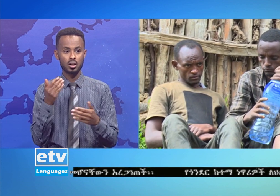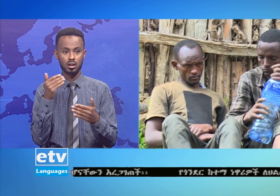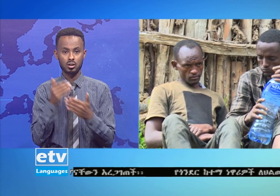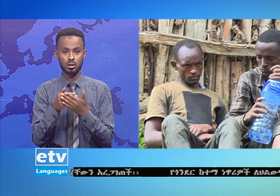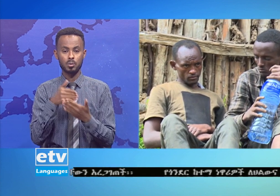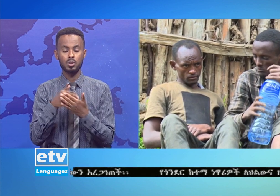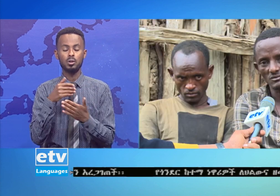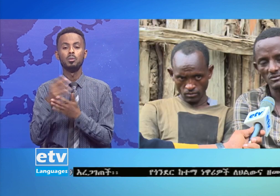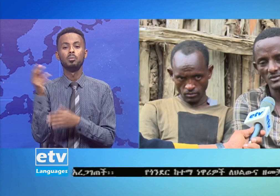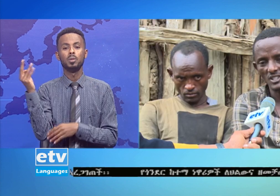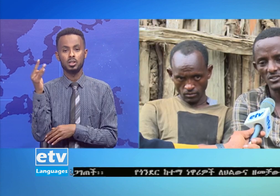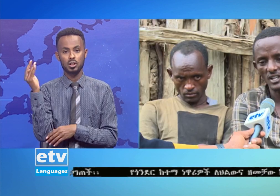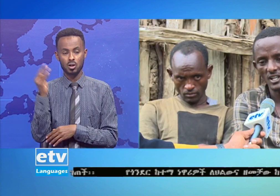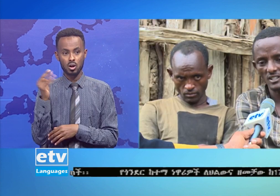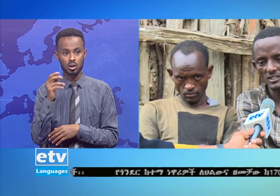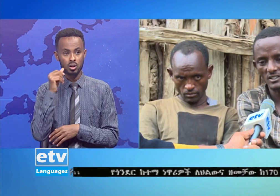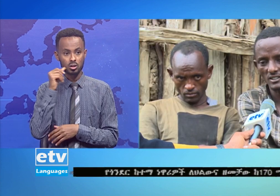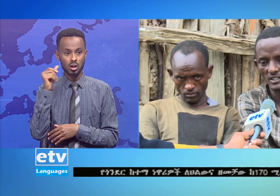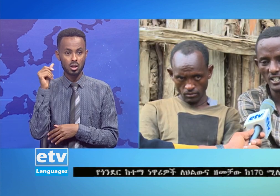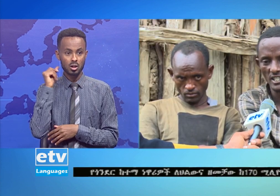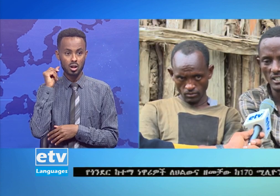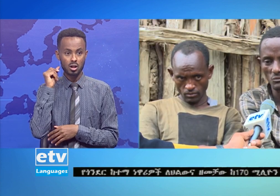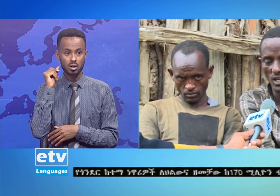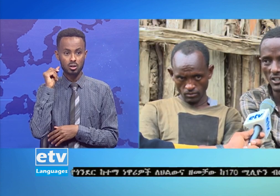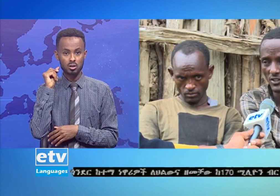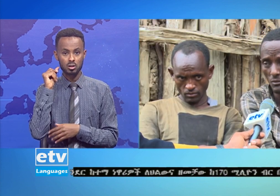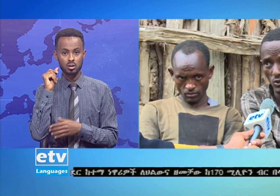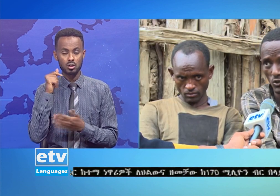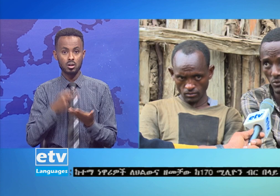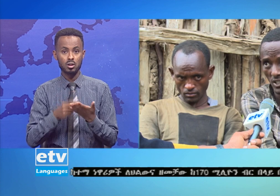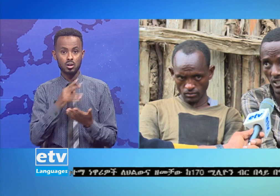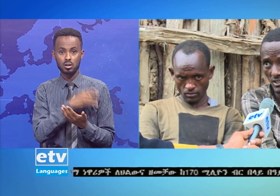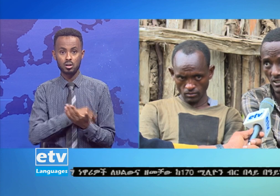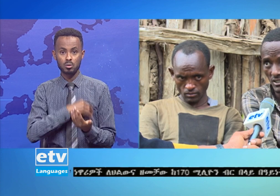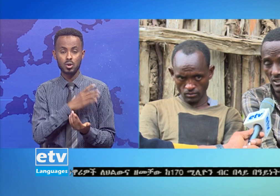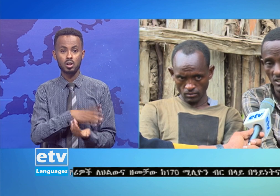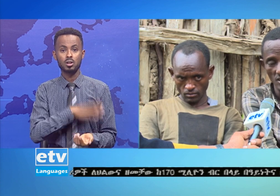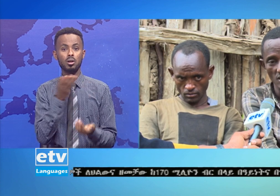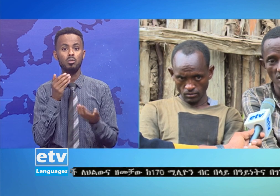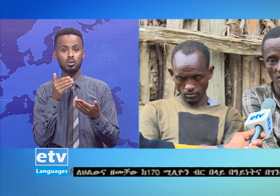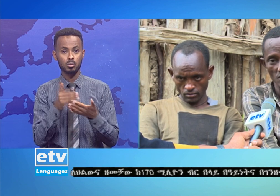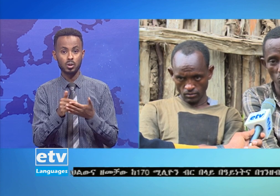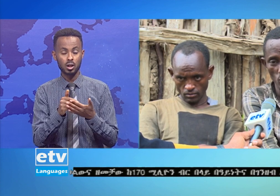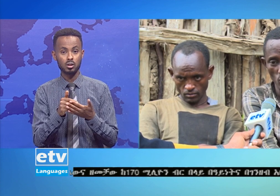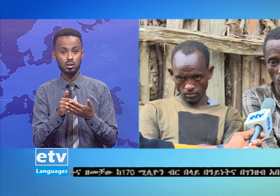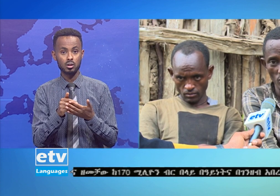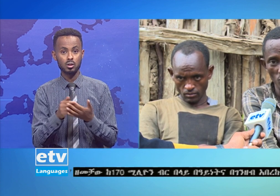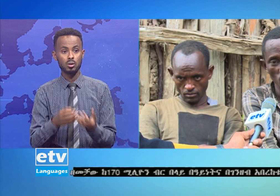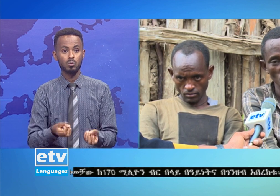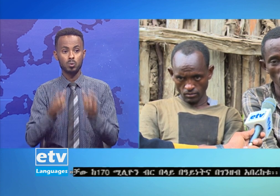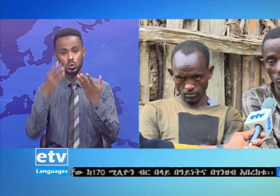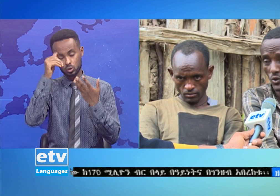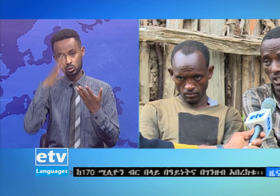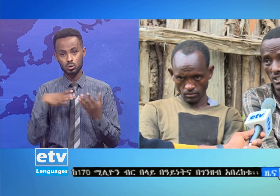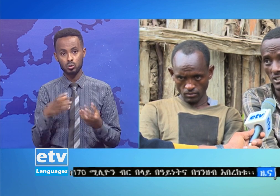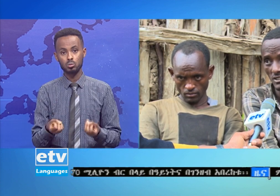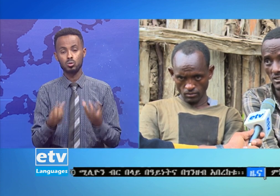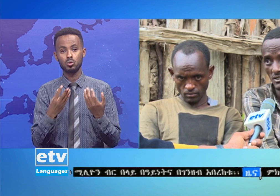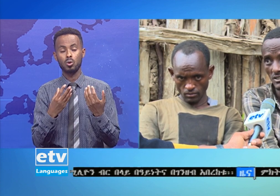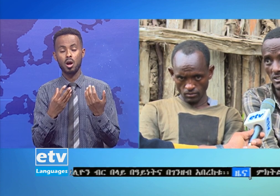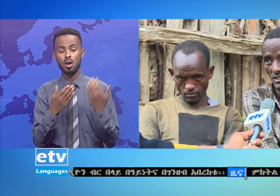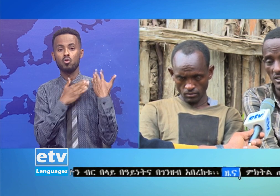እንደደረሰበትም መስክረዋል። ትናንትና የሞራል ኪሳራም ደርሶበታል። ብዙ ሰዎችም ብዙ ህፃኖች